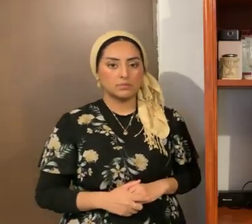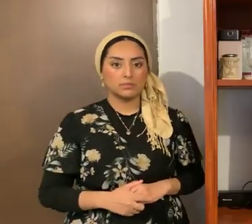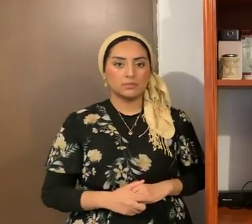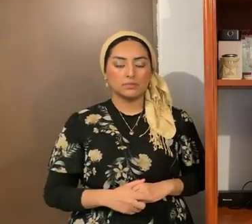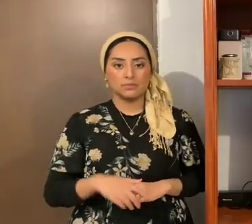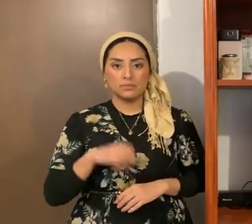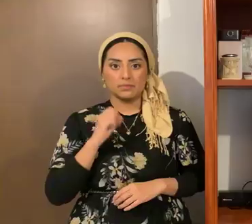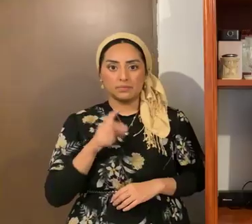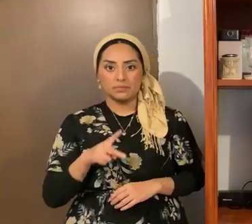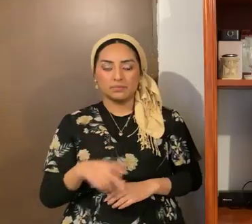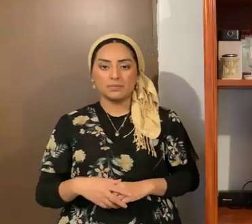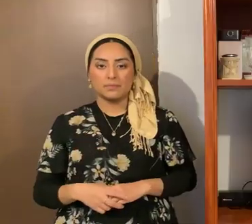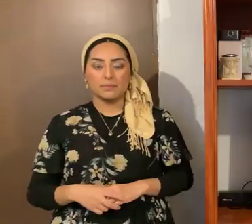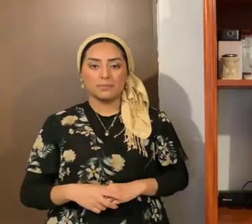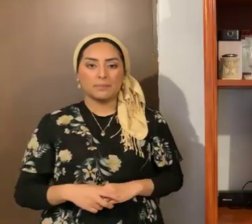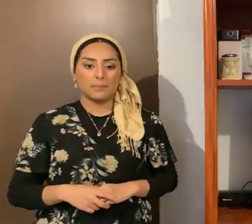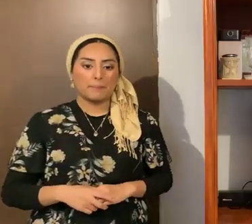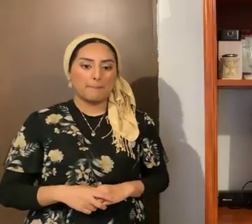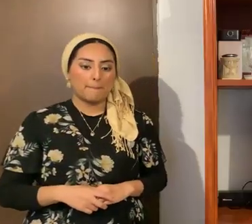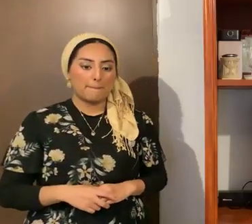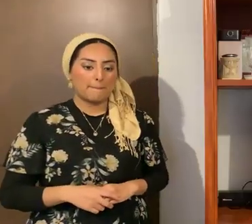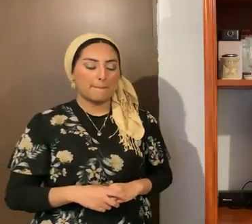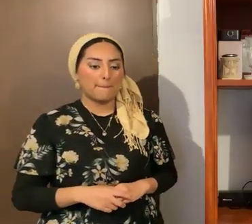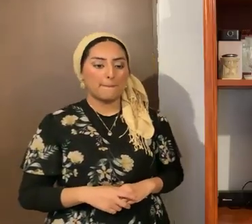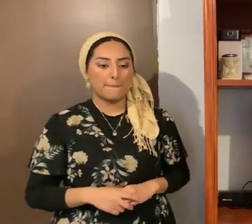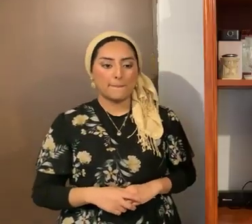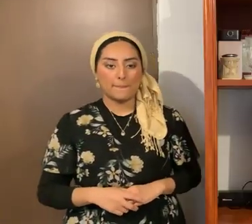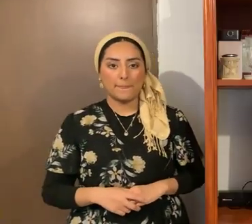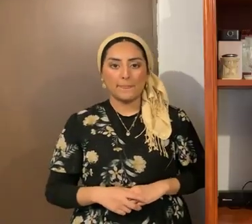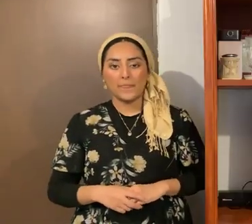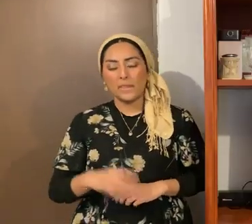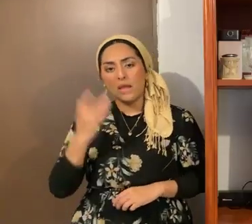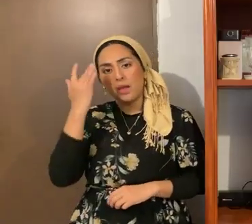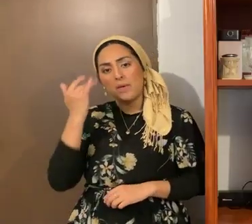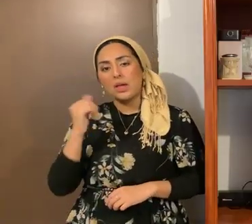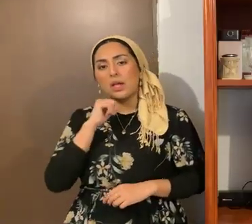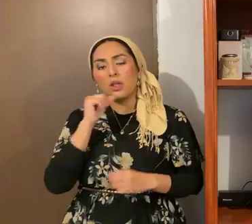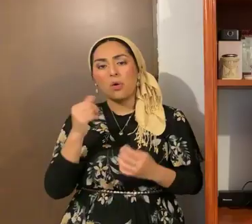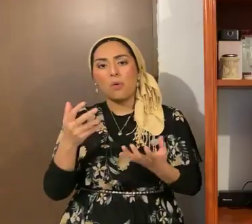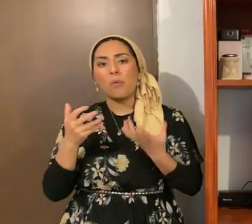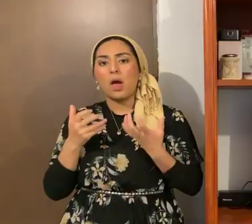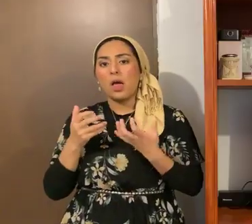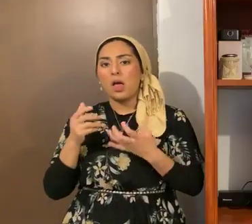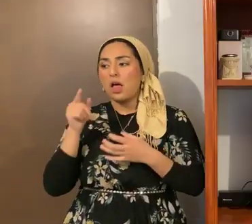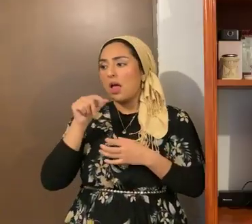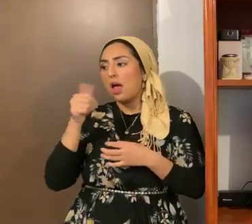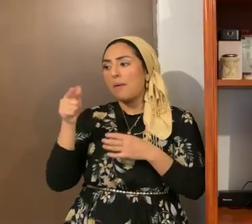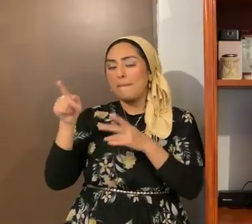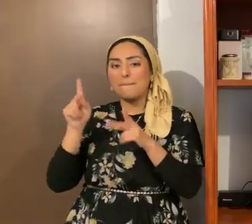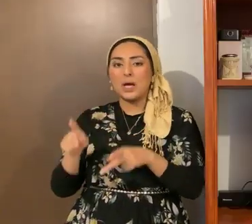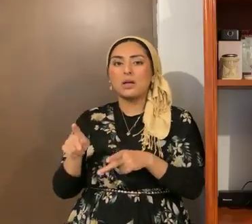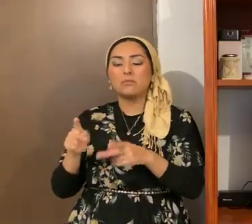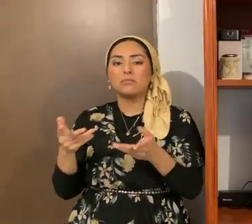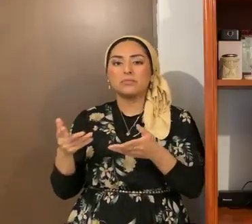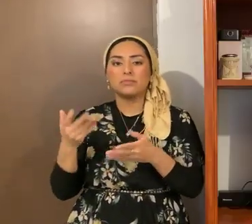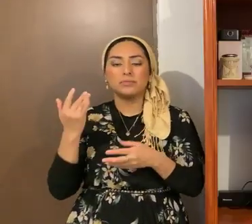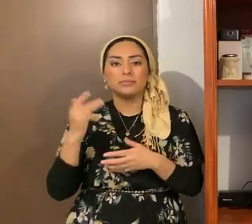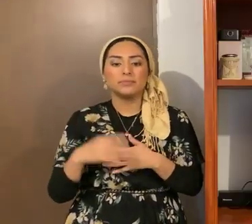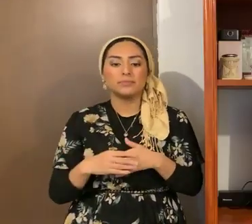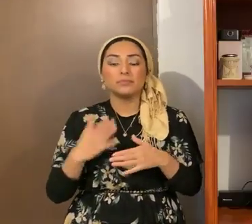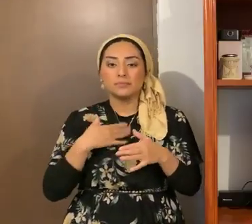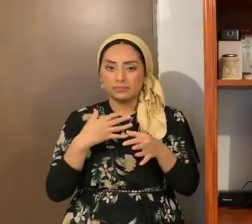¿De acuerdo? ¿Sí? Ahora, ¿por qué no desear el puesto del otro? Voy a explicarlo